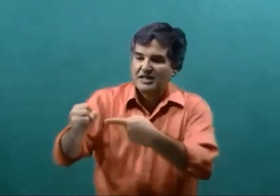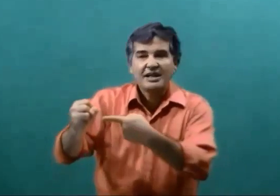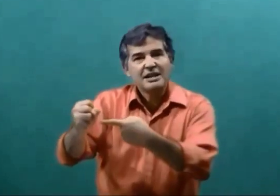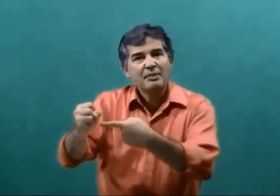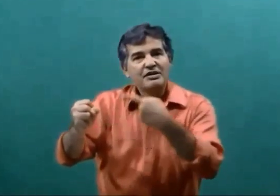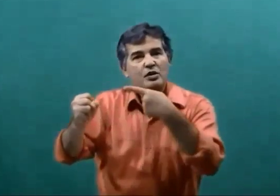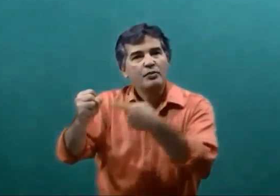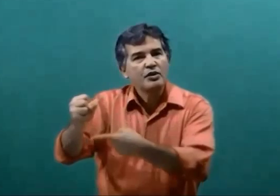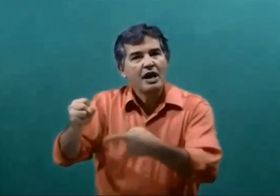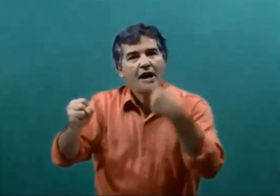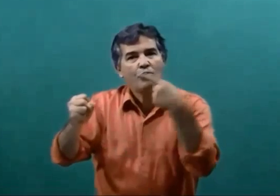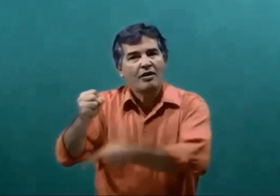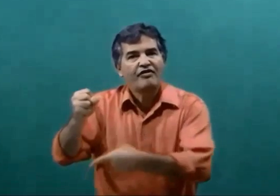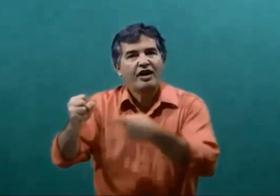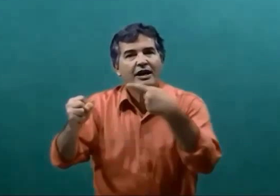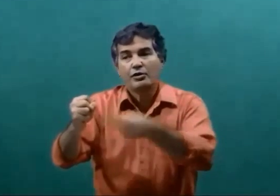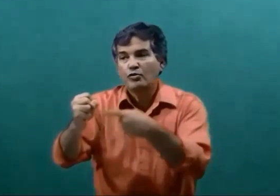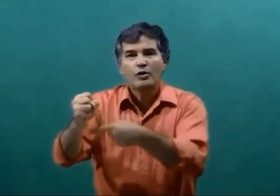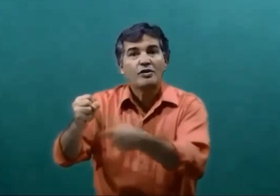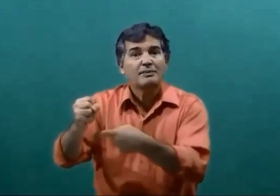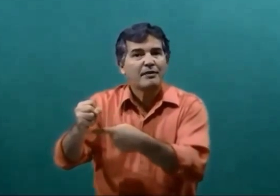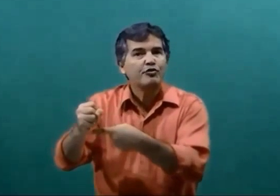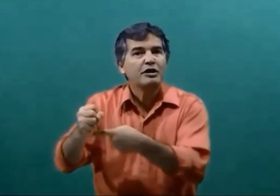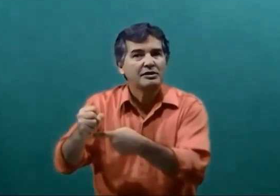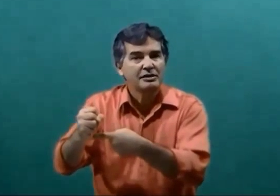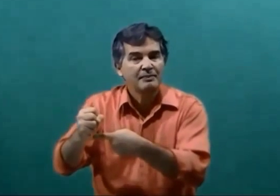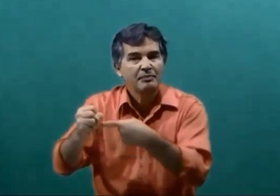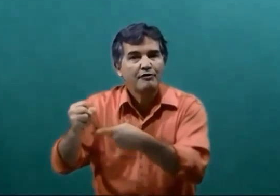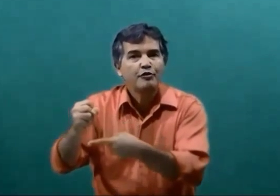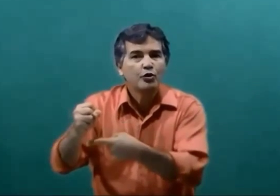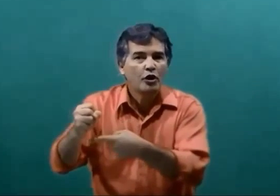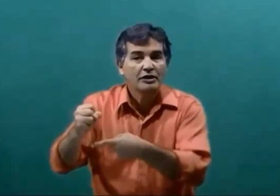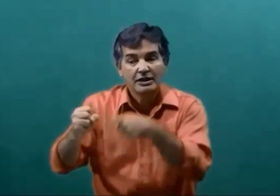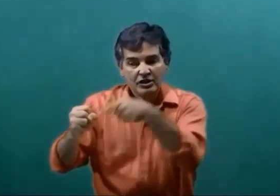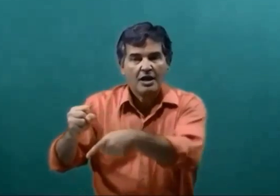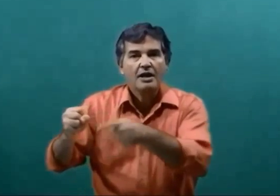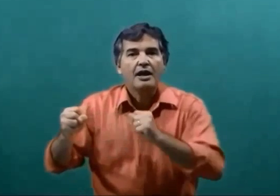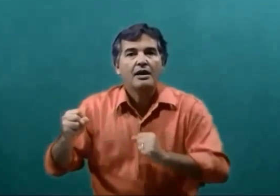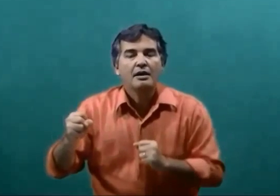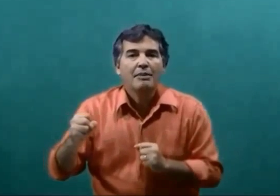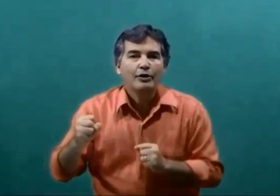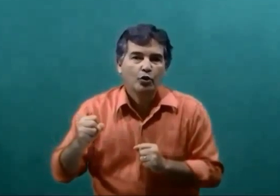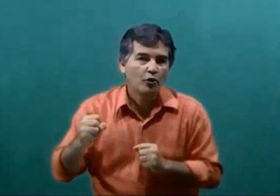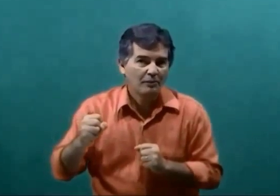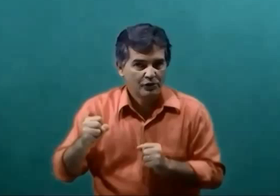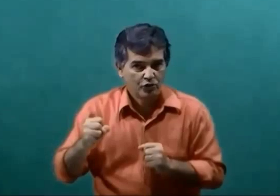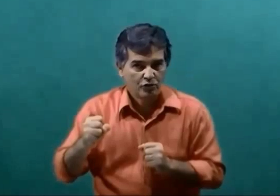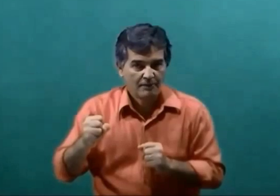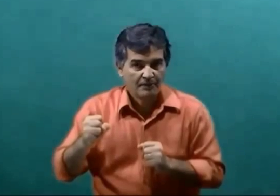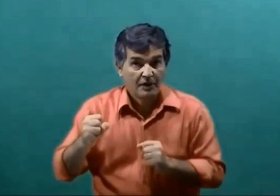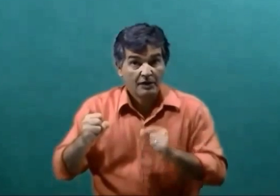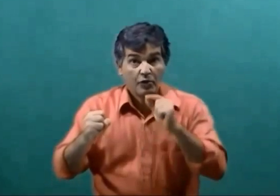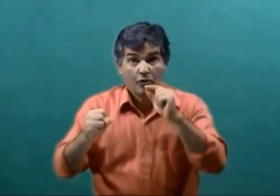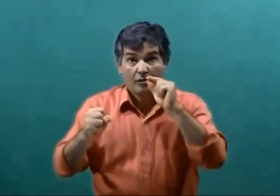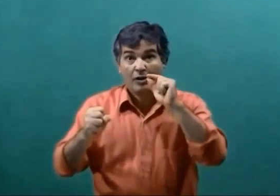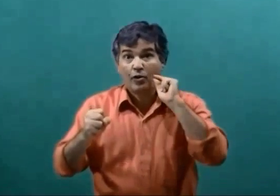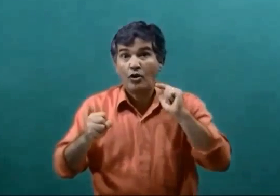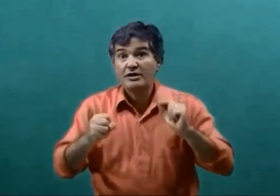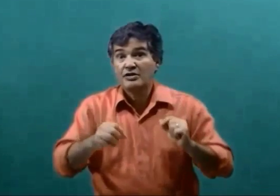Isso aqui já pode ser um punhal, uma faca, alguma coisa perfurante, perfuro cortante, que matou a pessoa. Então, uma coisa é o